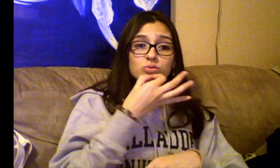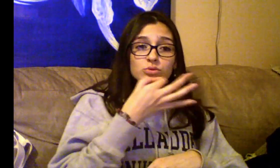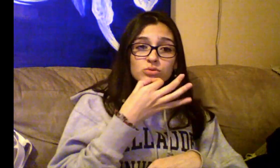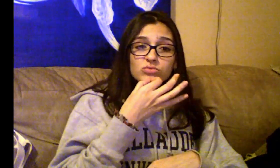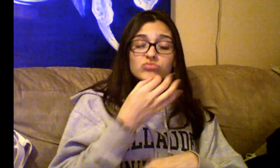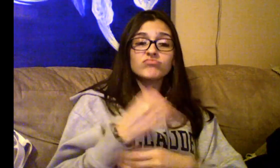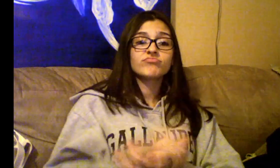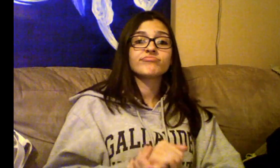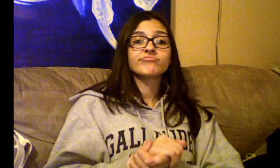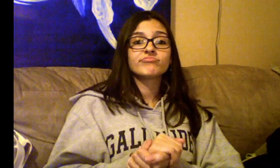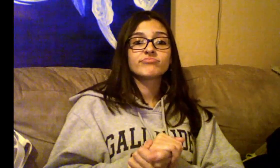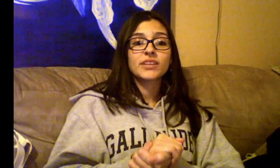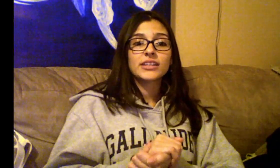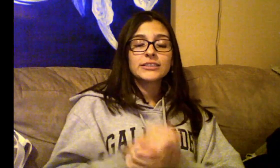Espero poder verte pronto